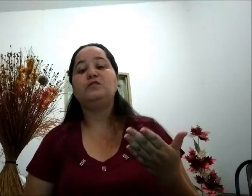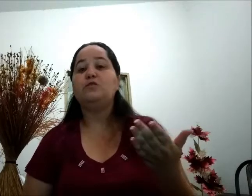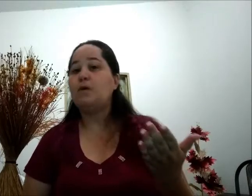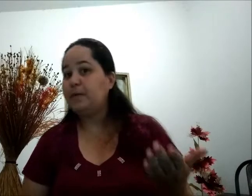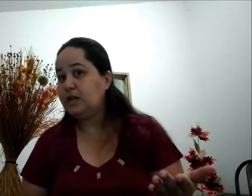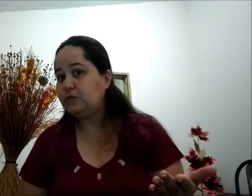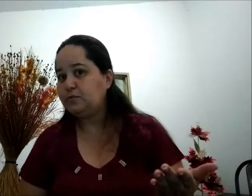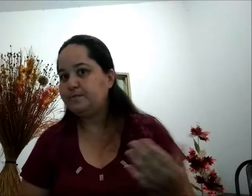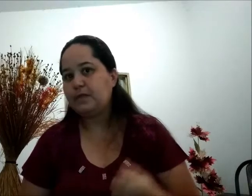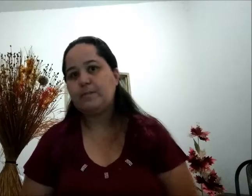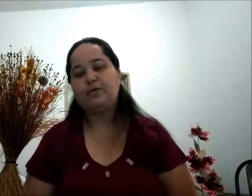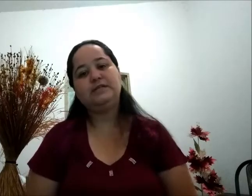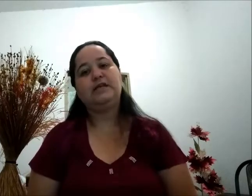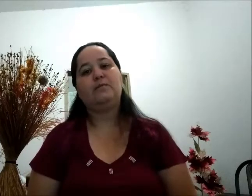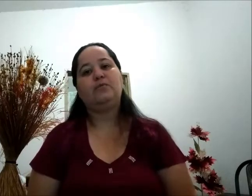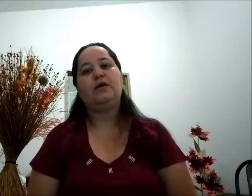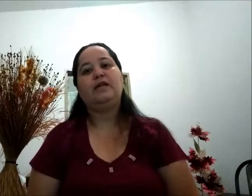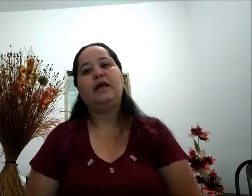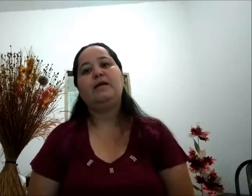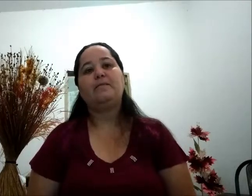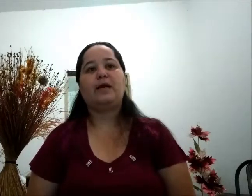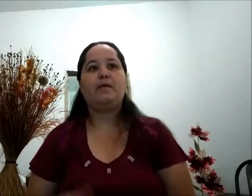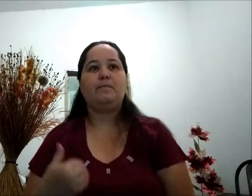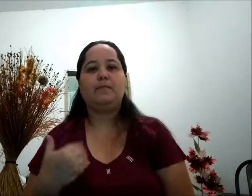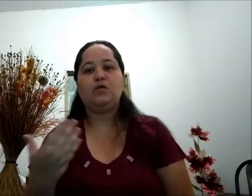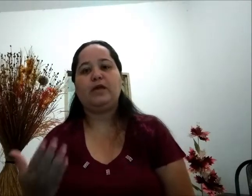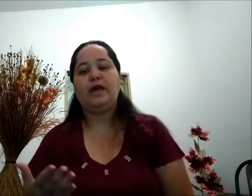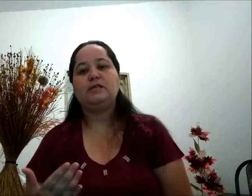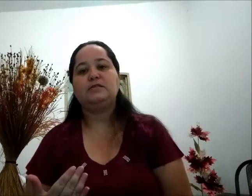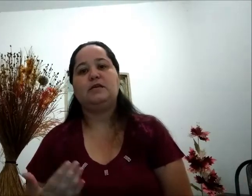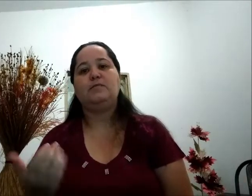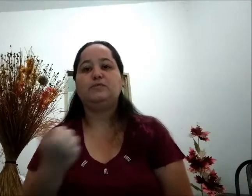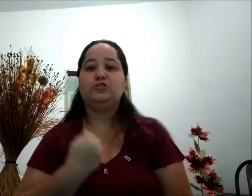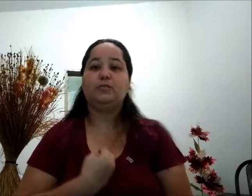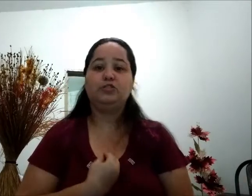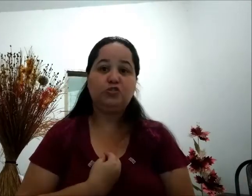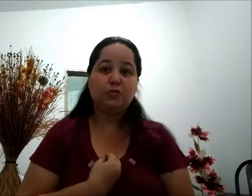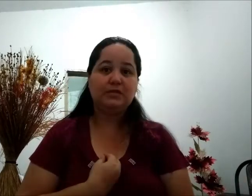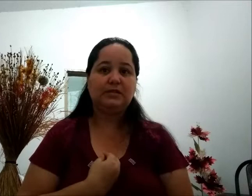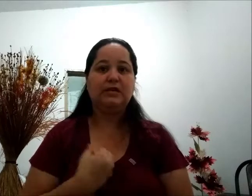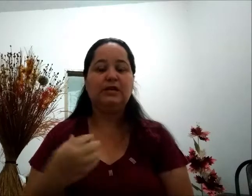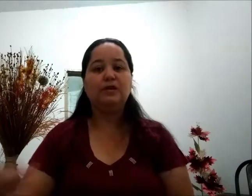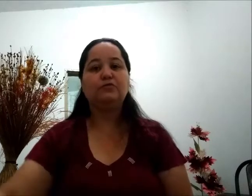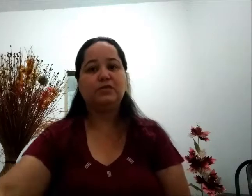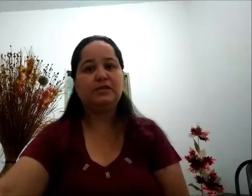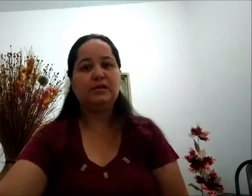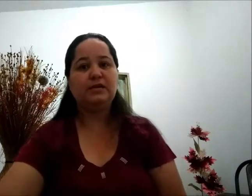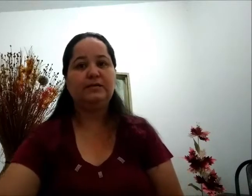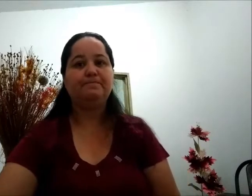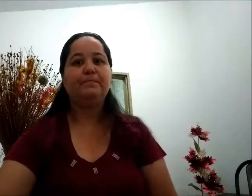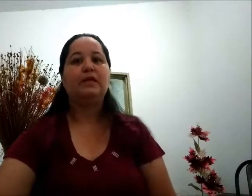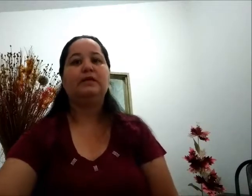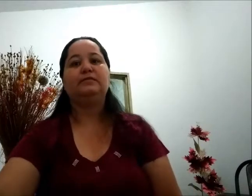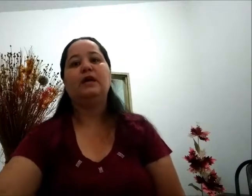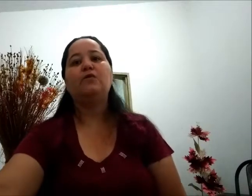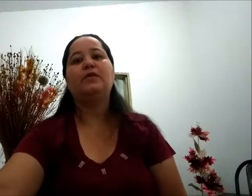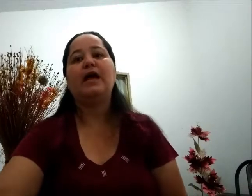um apelido, por exemplo, né? Quem me conhece me chama de Josi e não Josiane. Então,